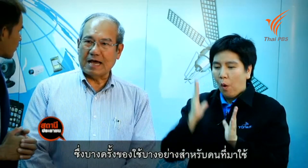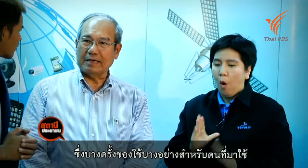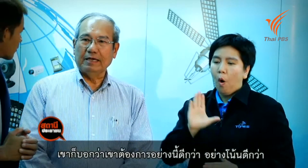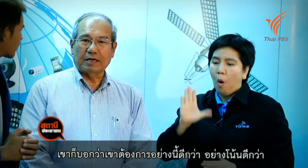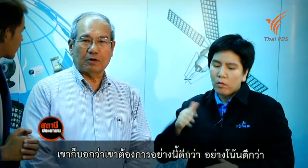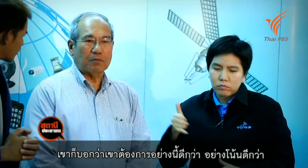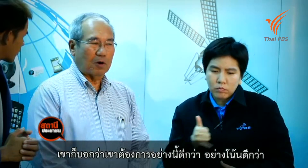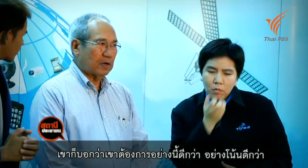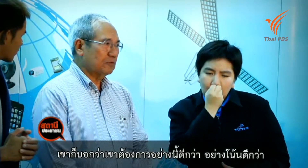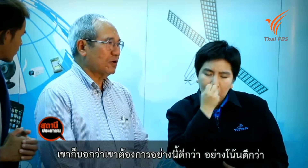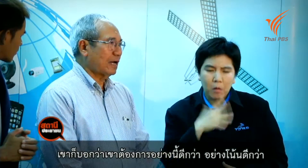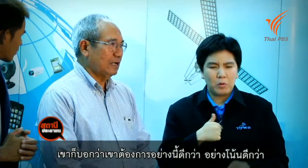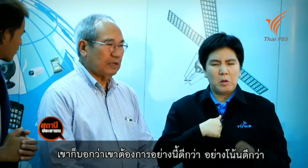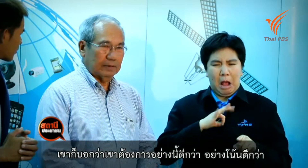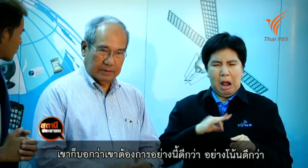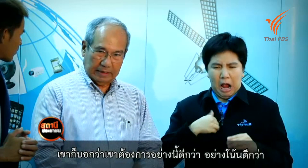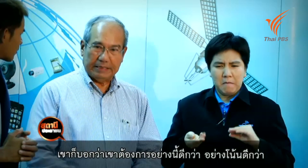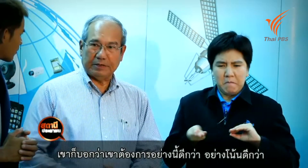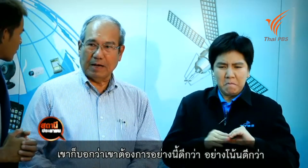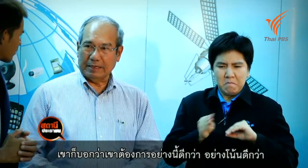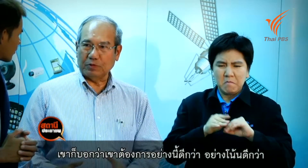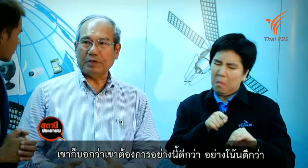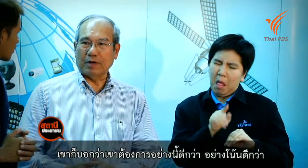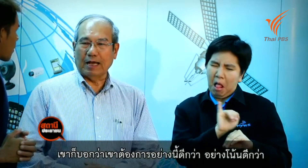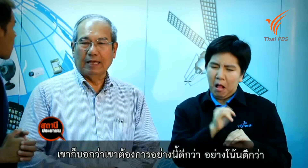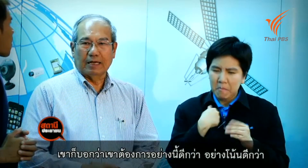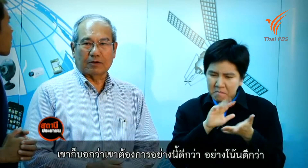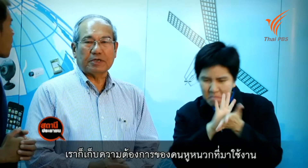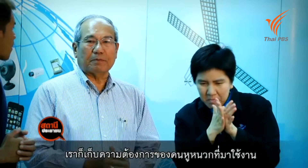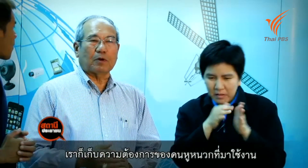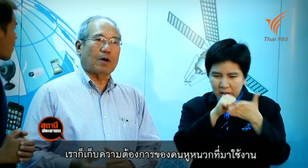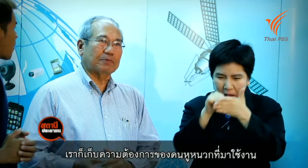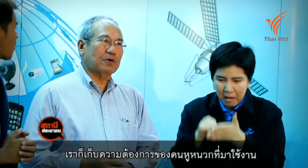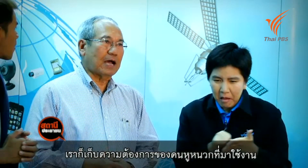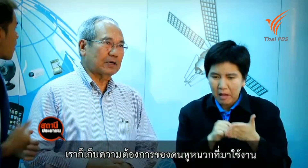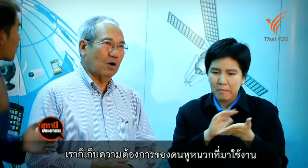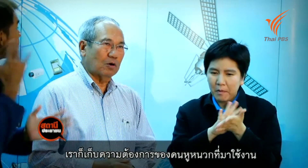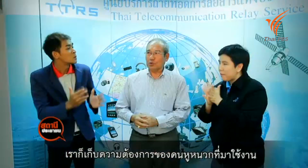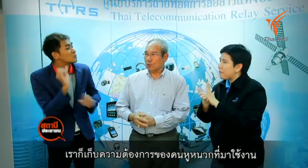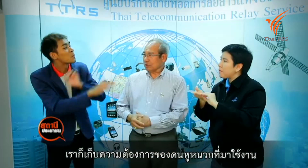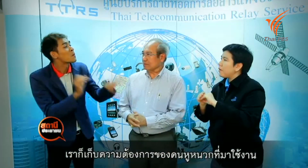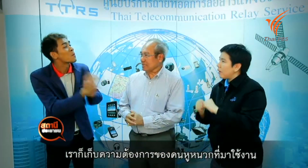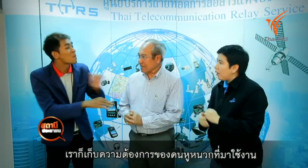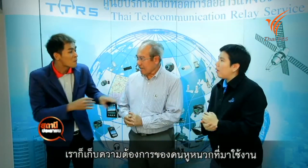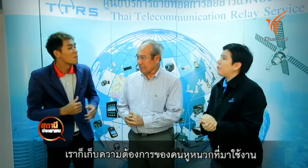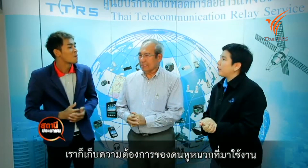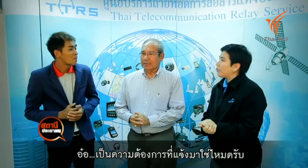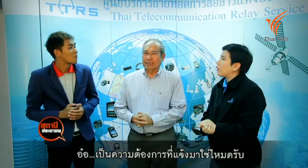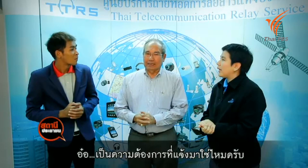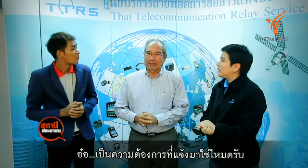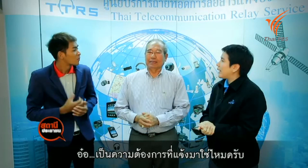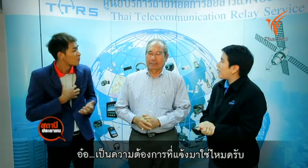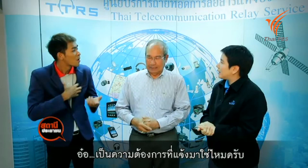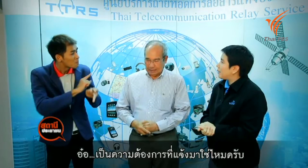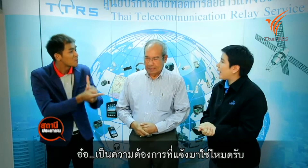ที่มาใช้เขาก็บอกว่าเขาต้องการอะไรอย่างนี้ดีกว่าอย่างนู้นดีกว่าเราก็เก็บความต้องการของคนหูหนวกที่มาใช้งาน อ๋อเ